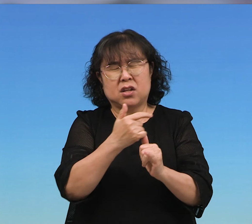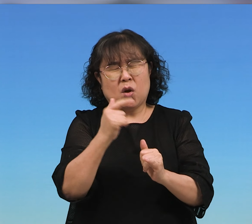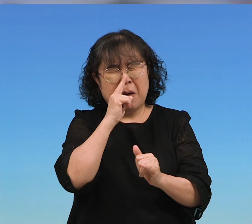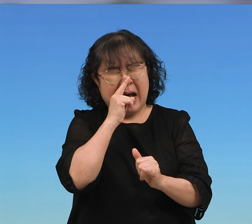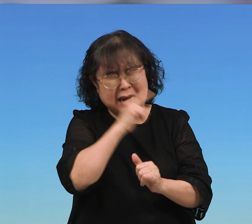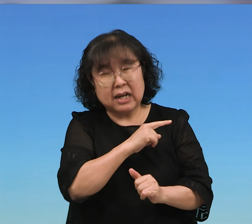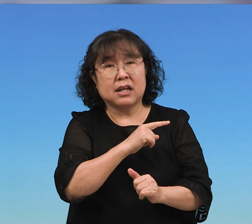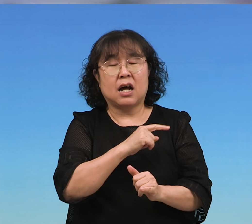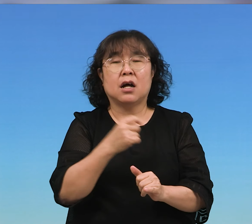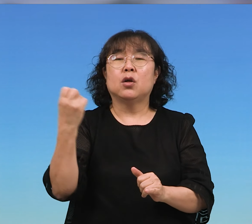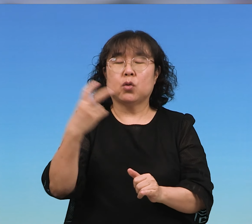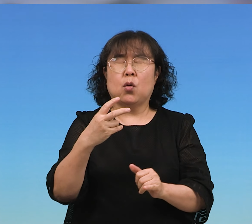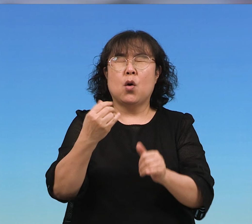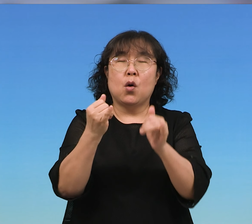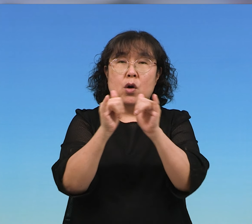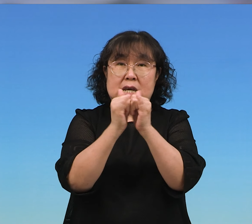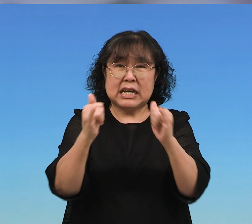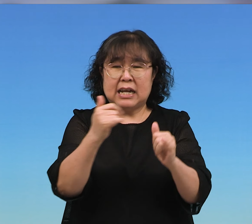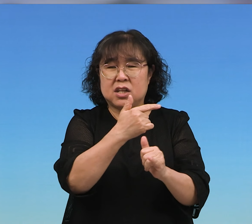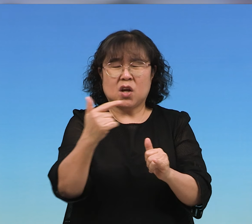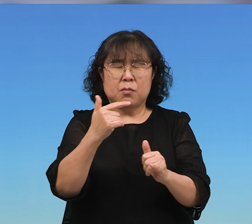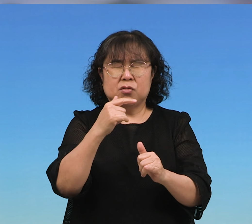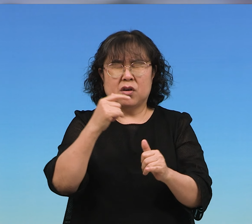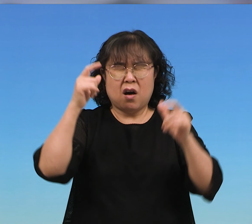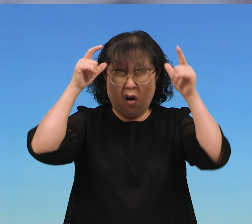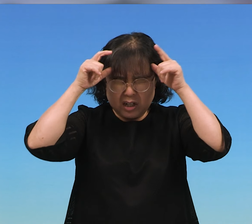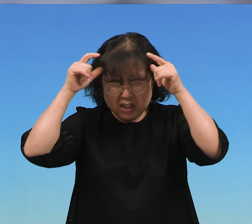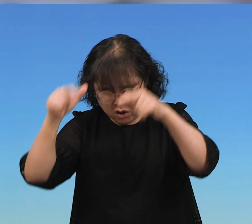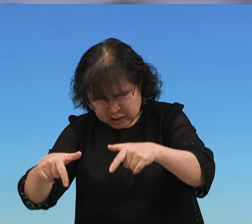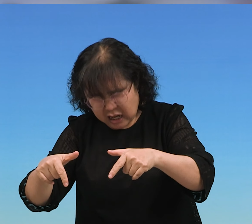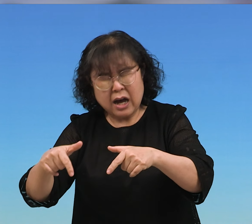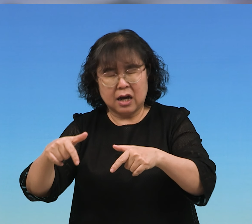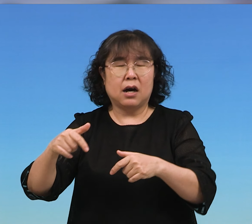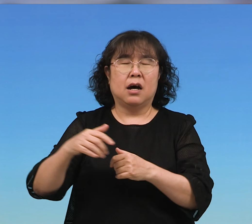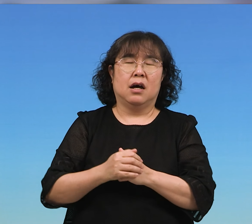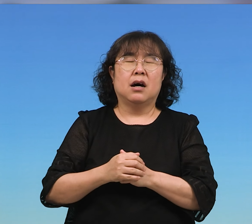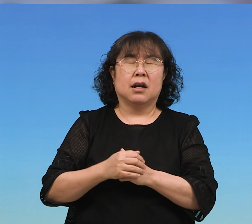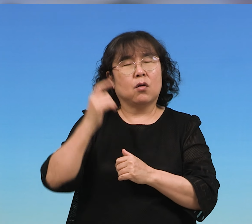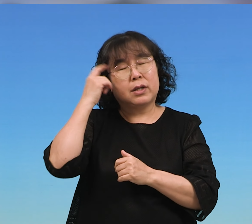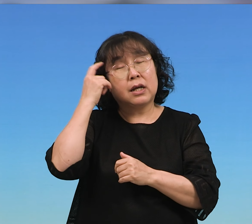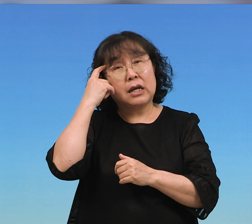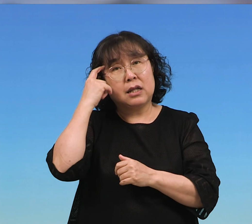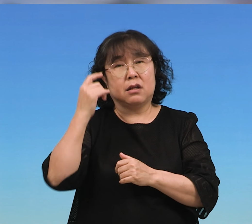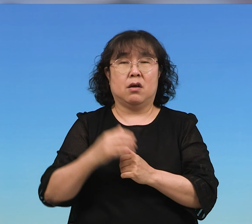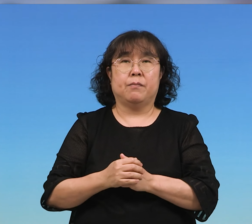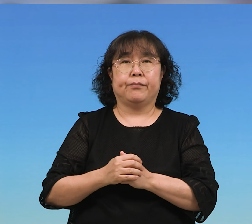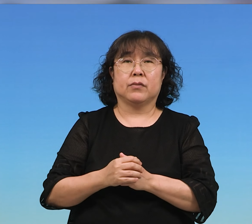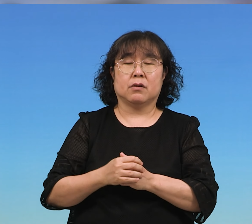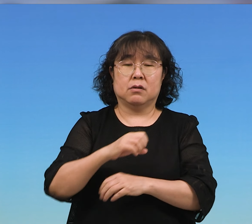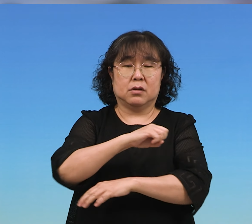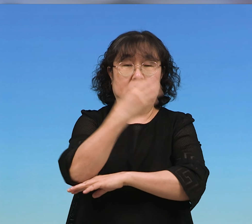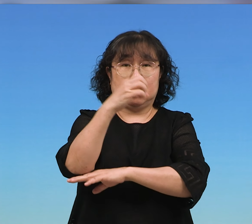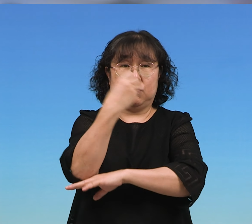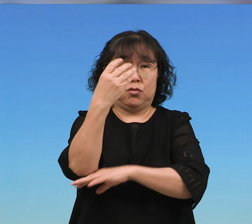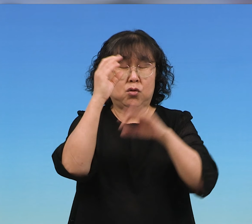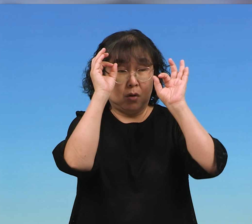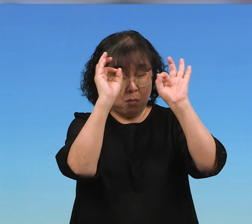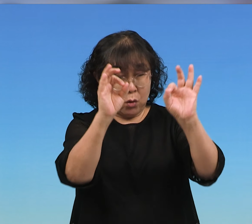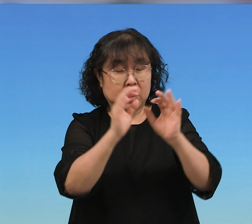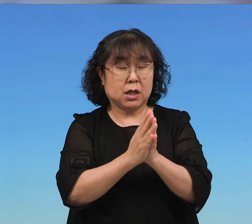정말 얼마나 어리석습니까? 그 기사에 보니까 그 남편이 뭐 치고지순한